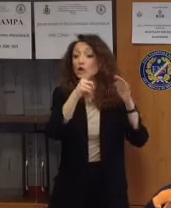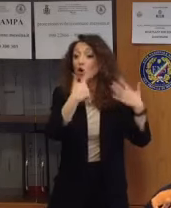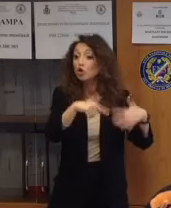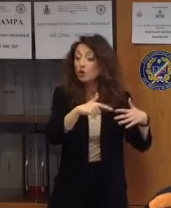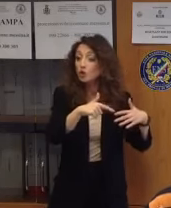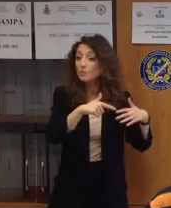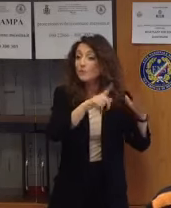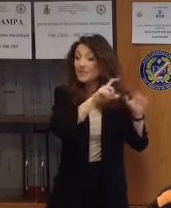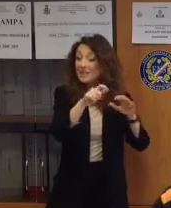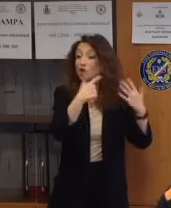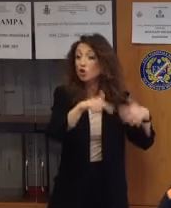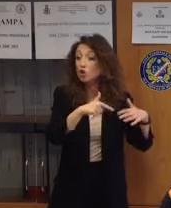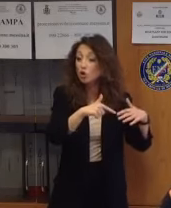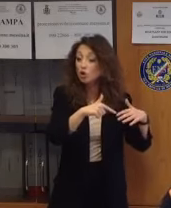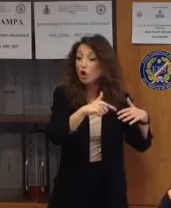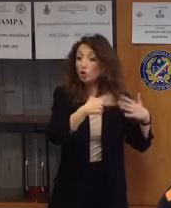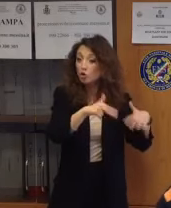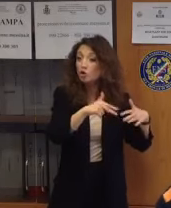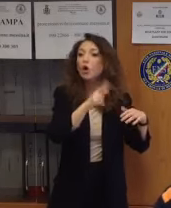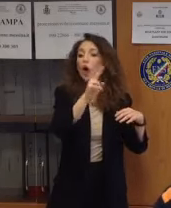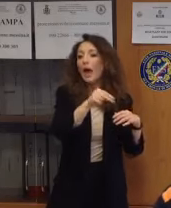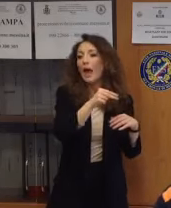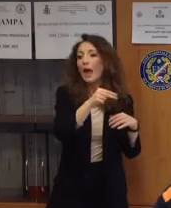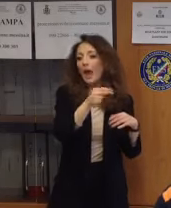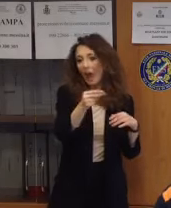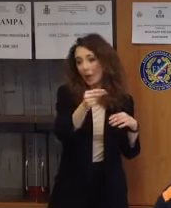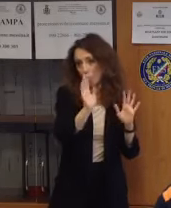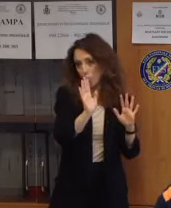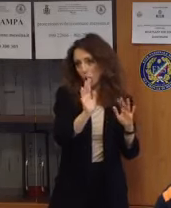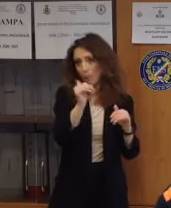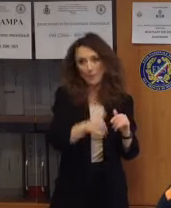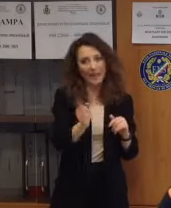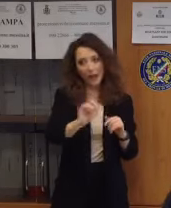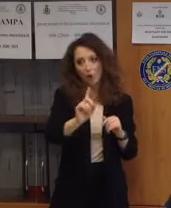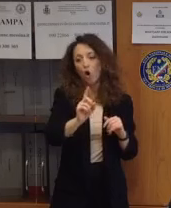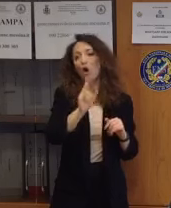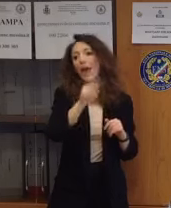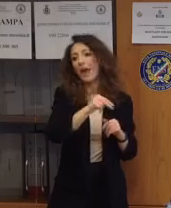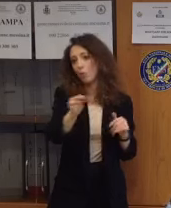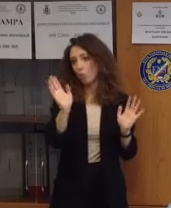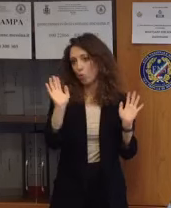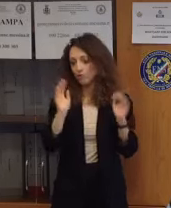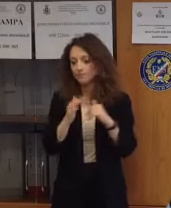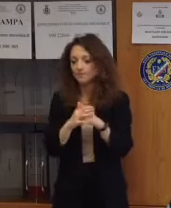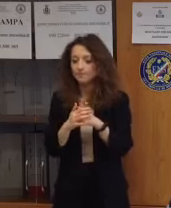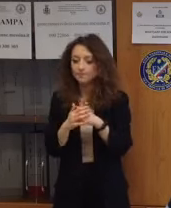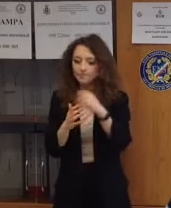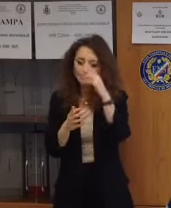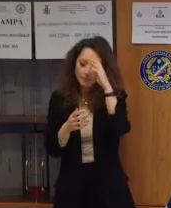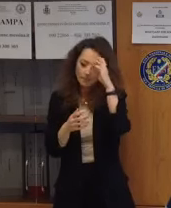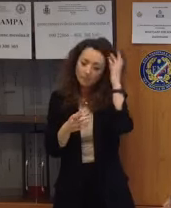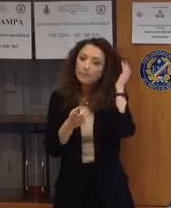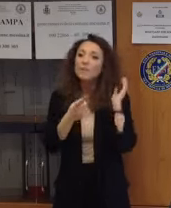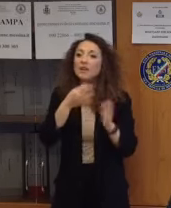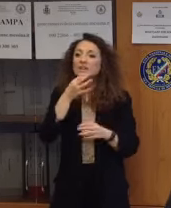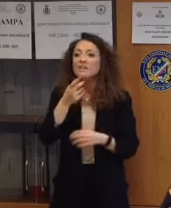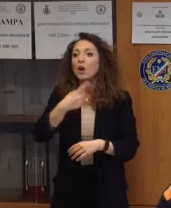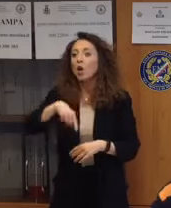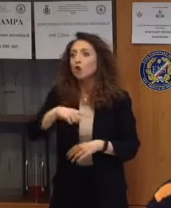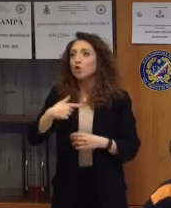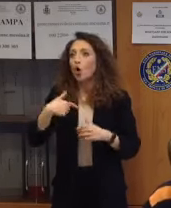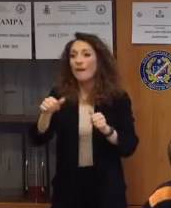718 euro. Questo che significa? Che il nostro modello su cui abbiamo lavorato, che